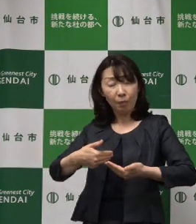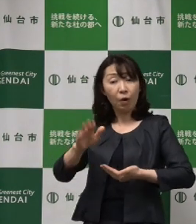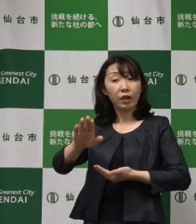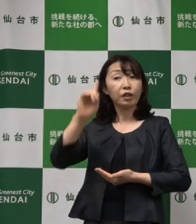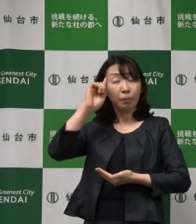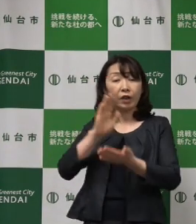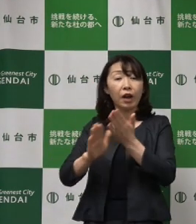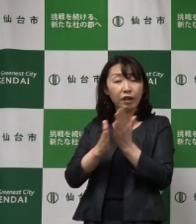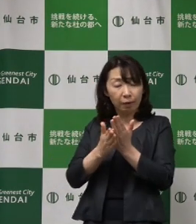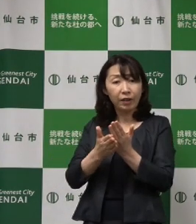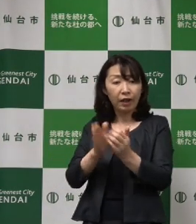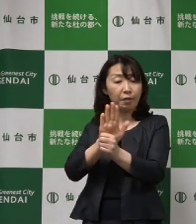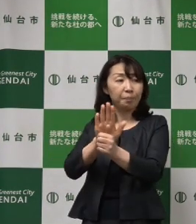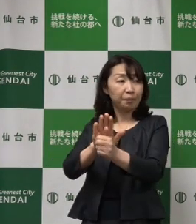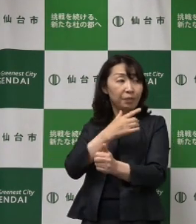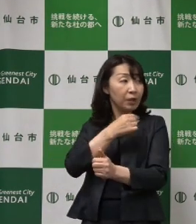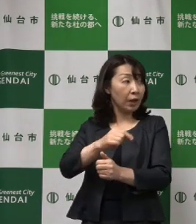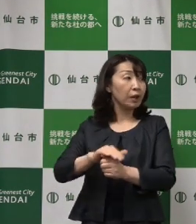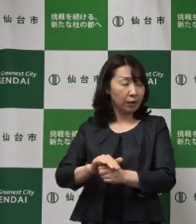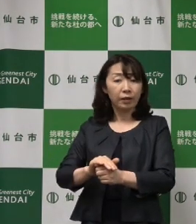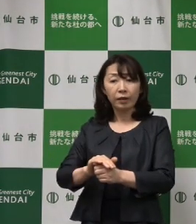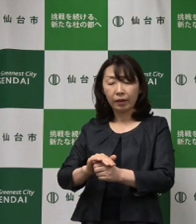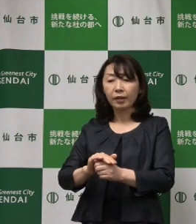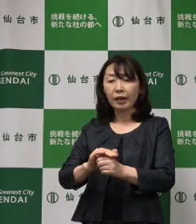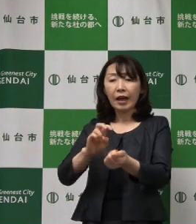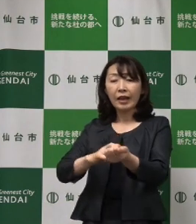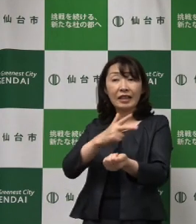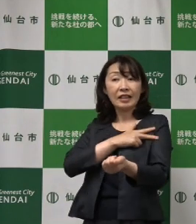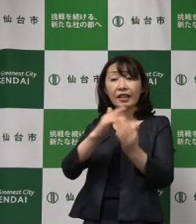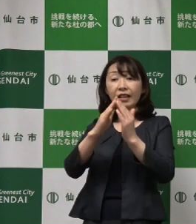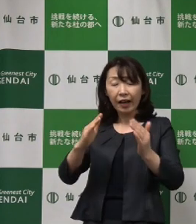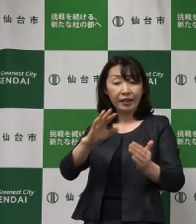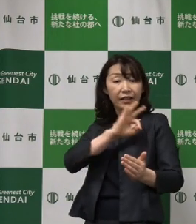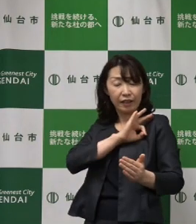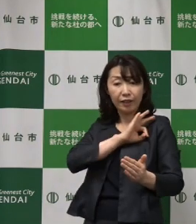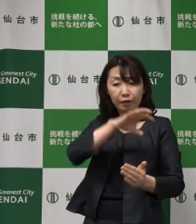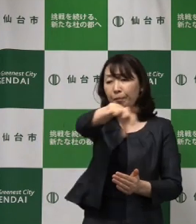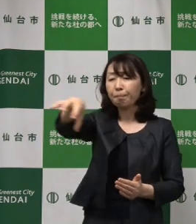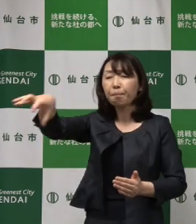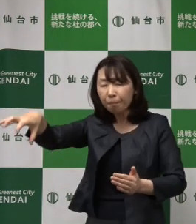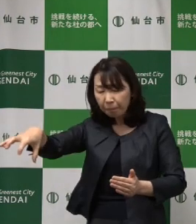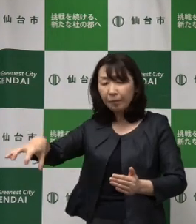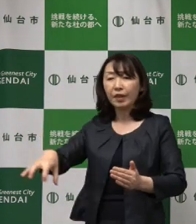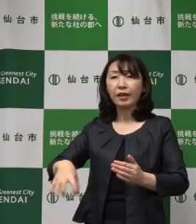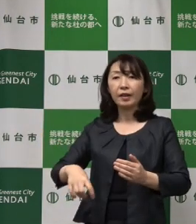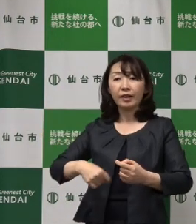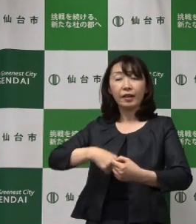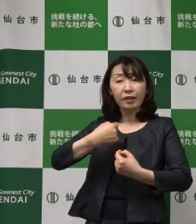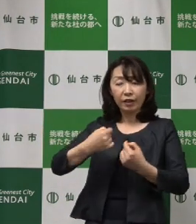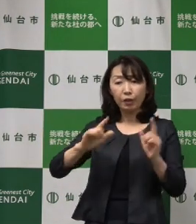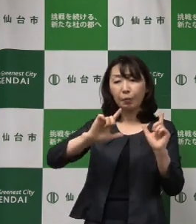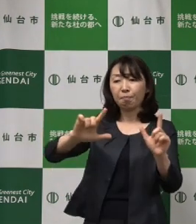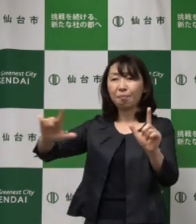で動いているというのは、再度各会員さんに、周知させていただいて、間違いなくするようにということを昨日医師